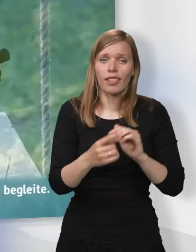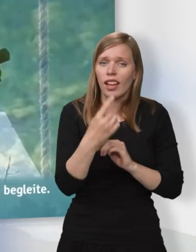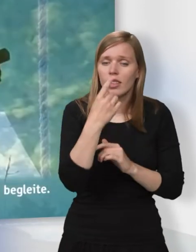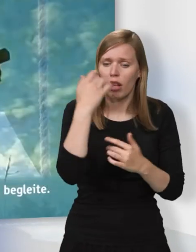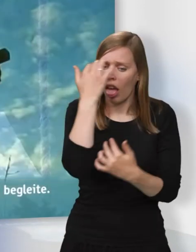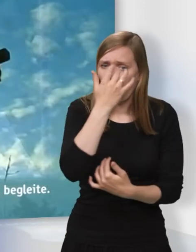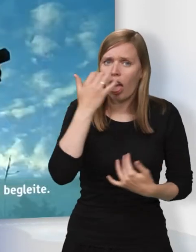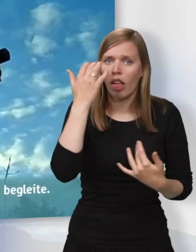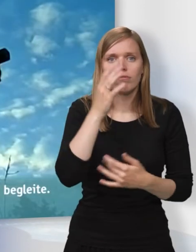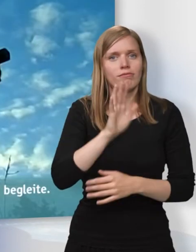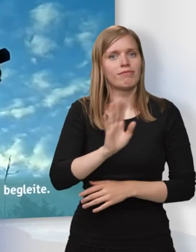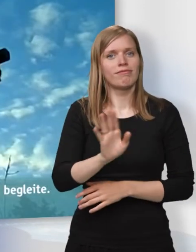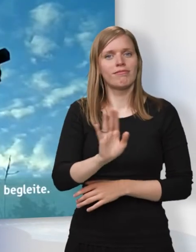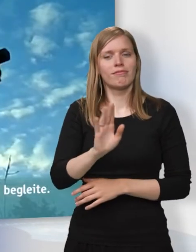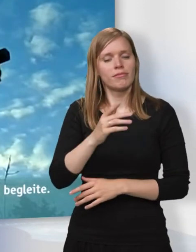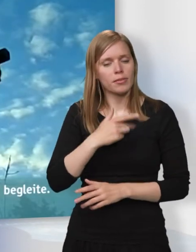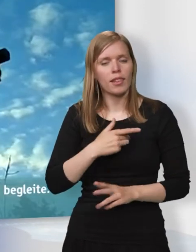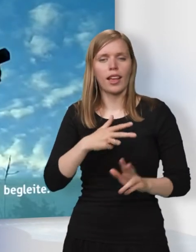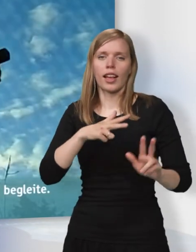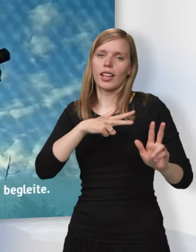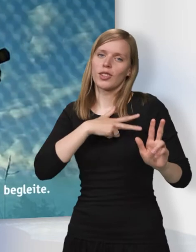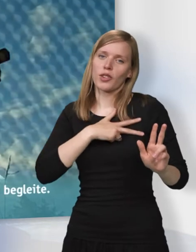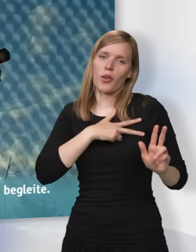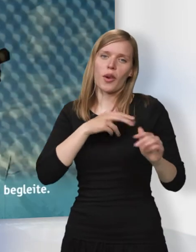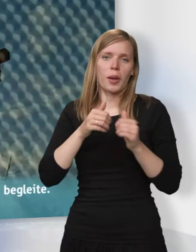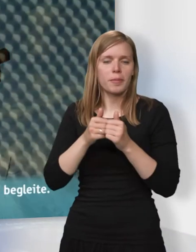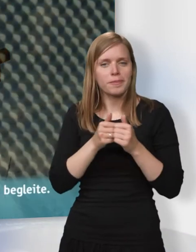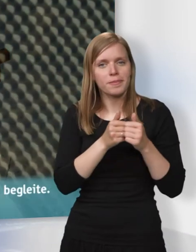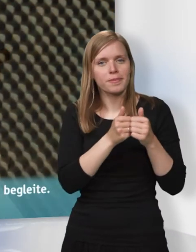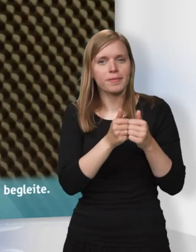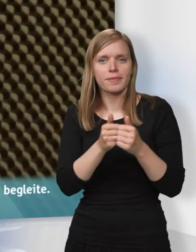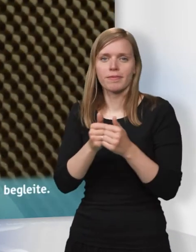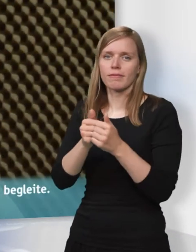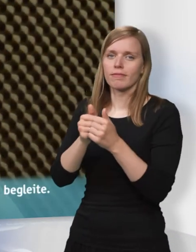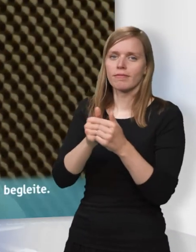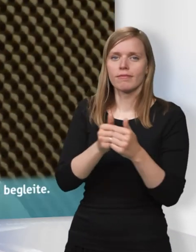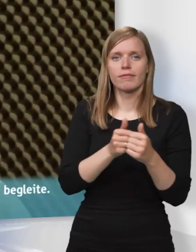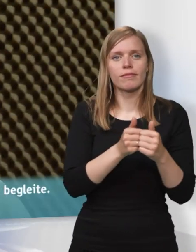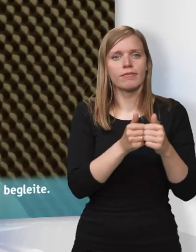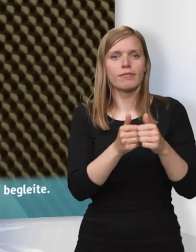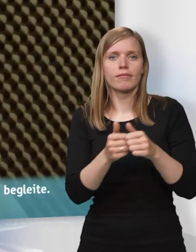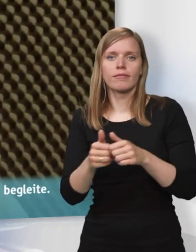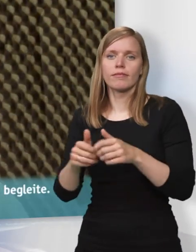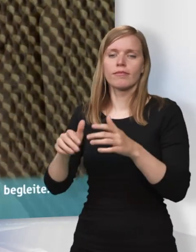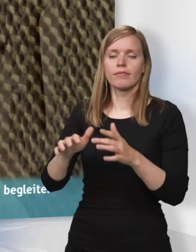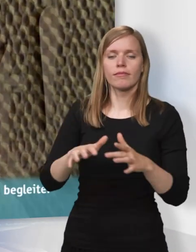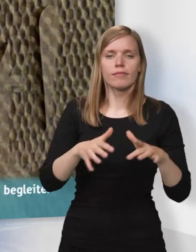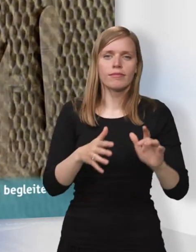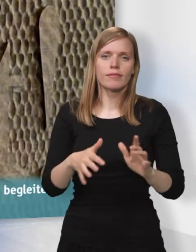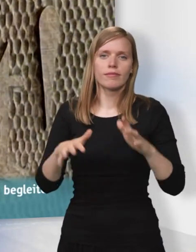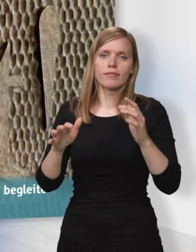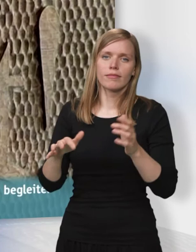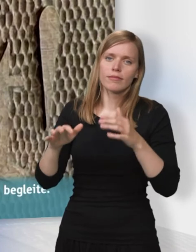Sei ganz unbesorgt, weil ich dich treu begleite.